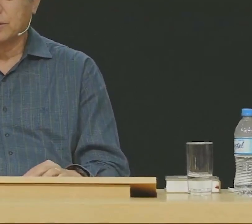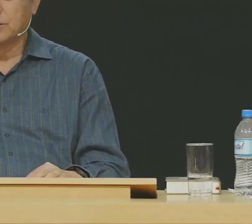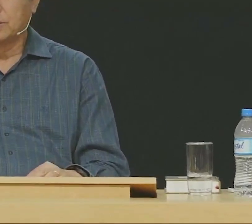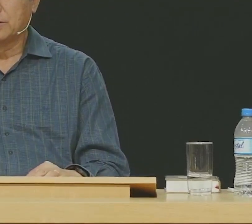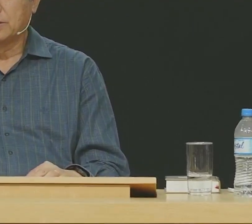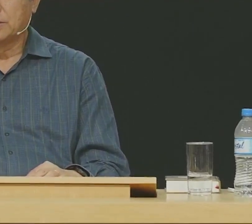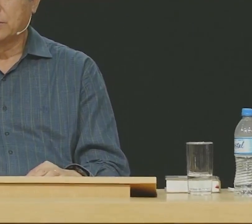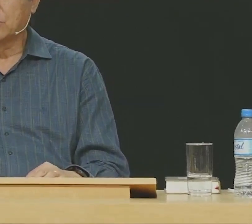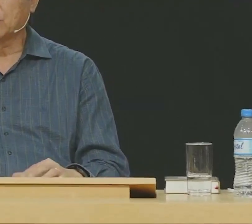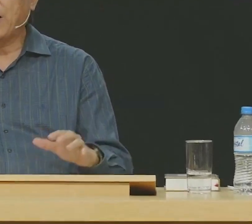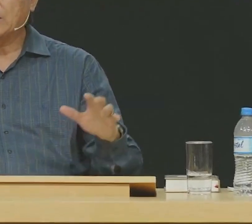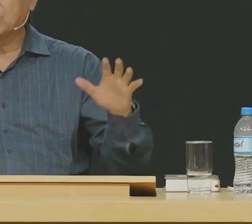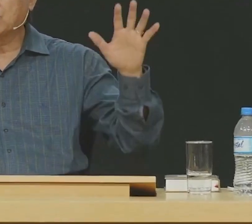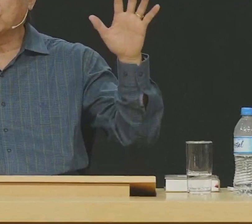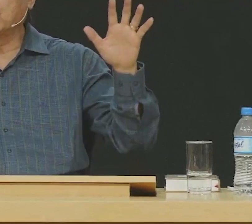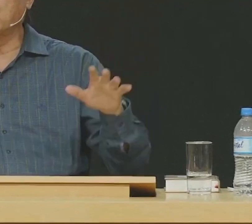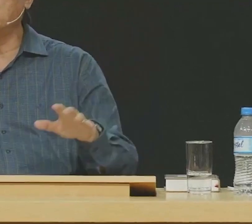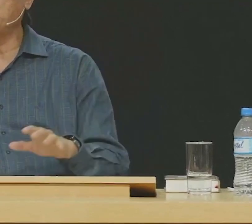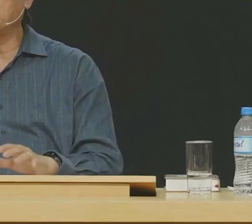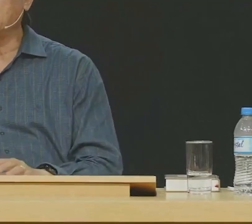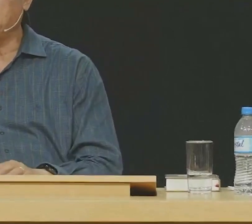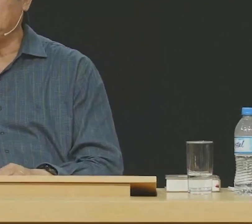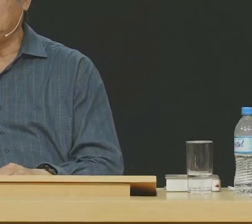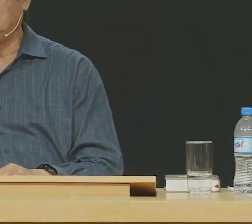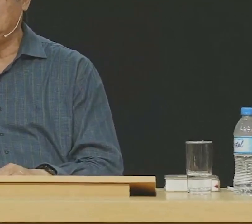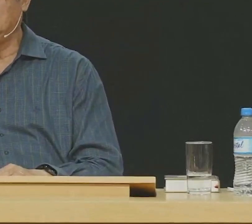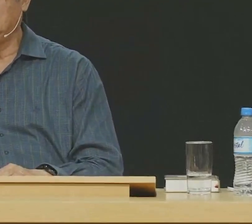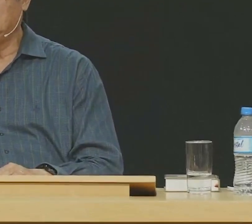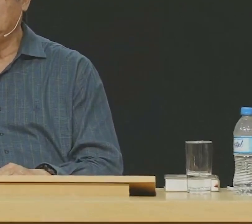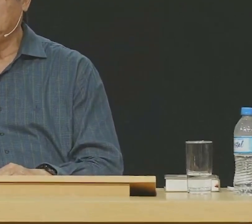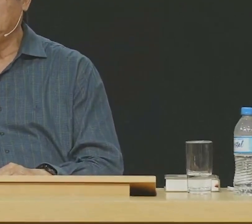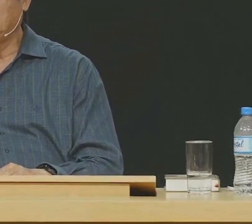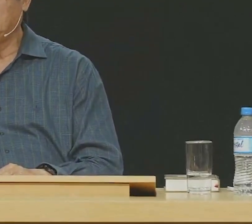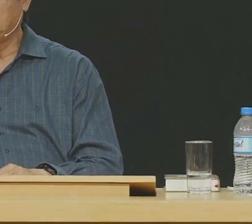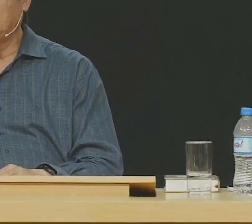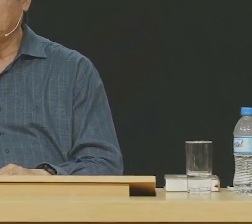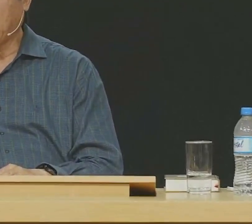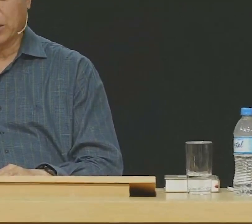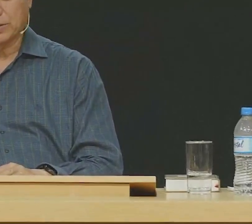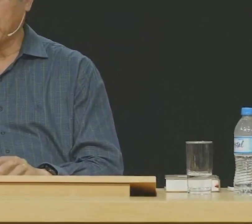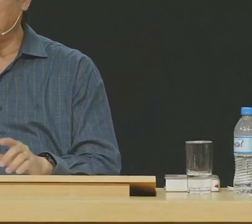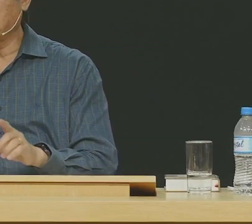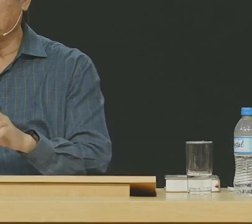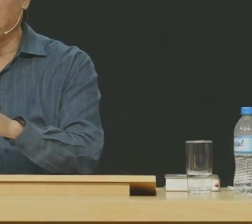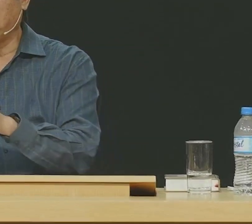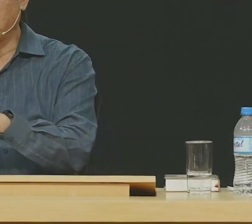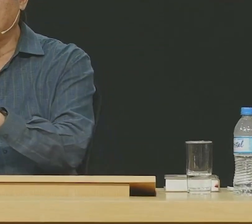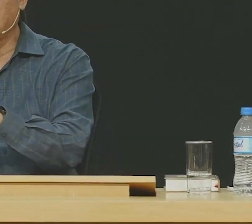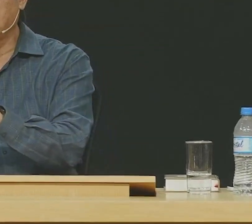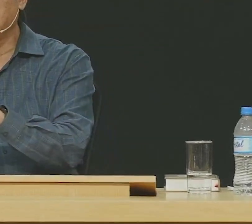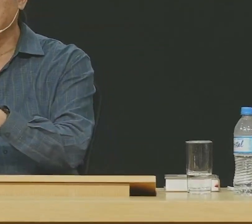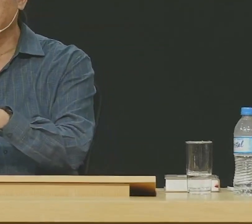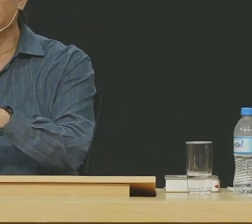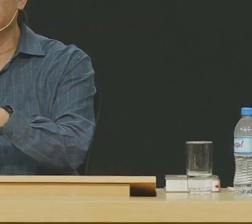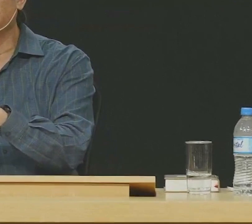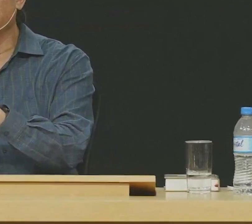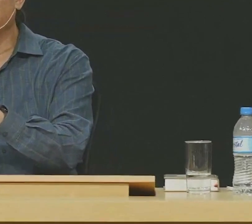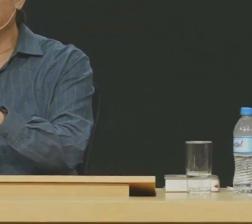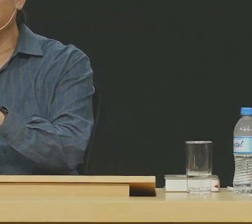estudaram os vasos comunicantes. Alguém sabe do que eu estou falando?